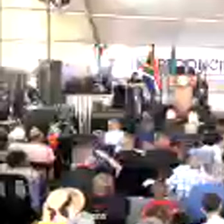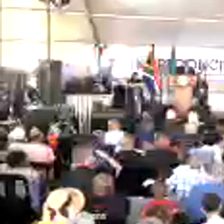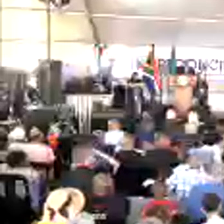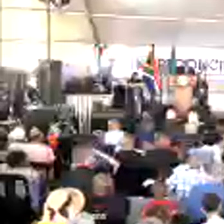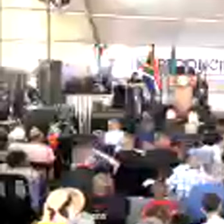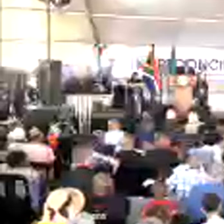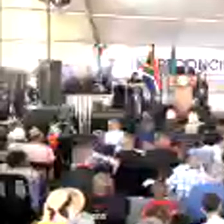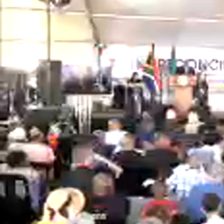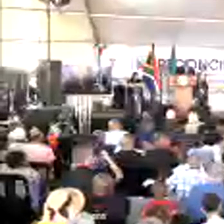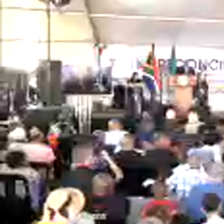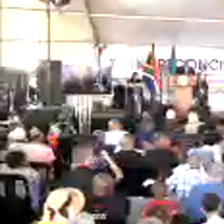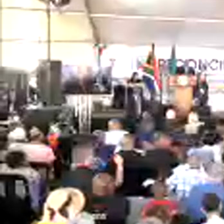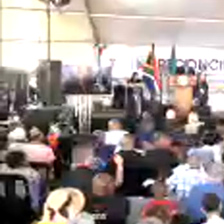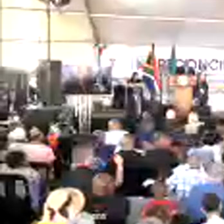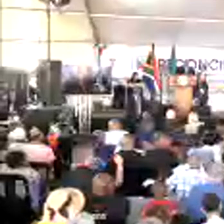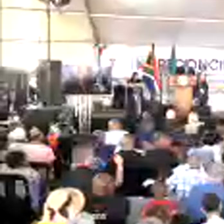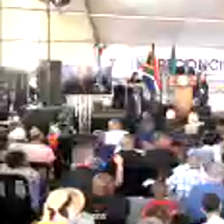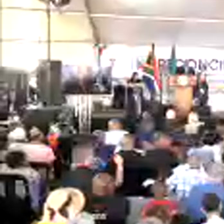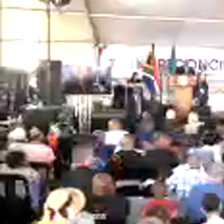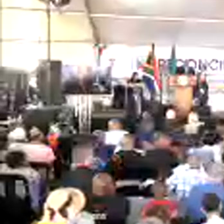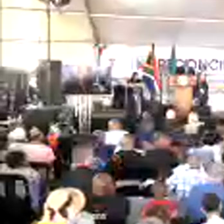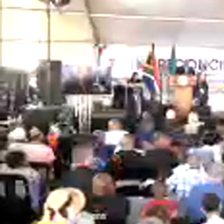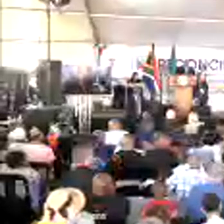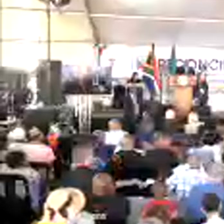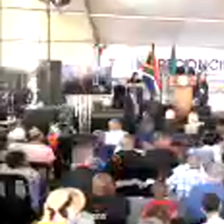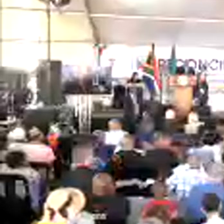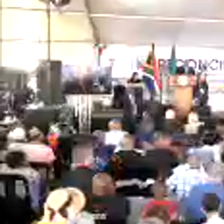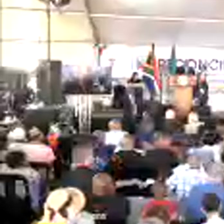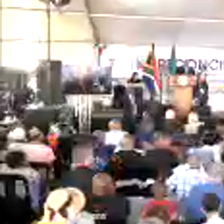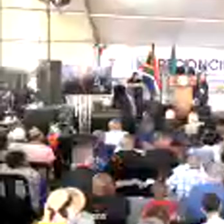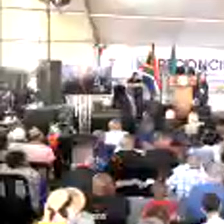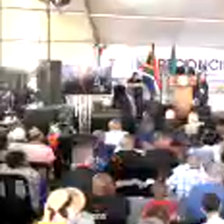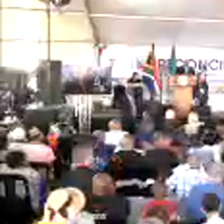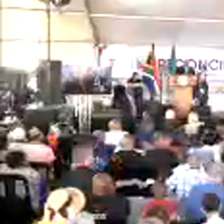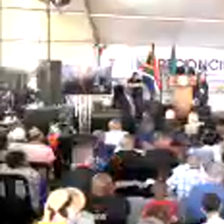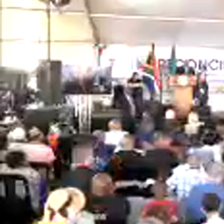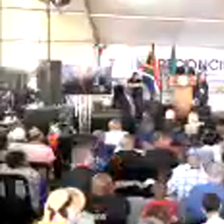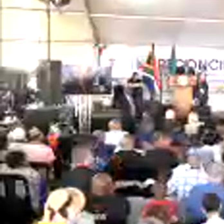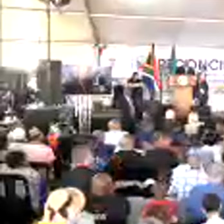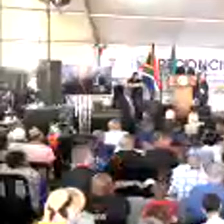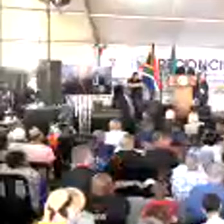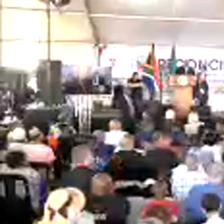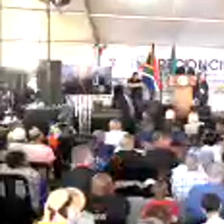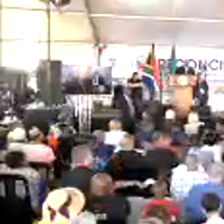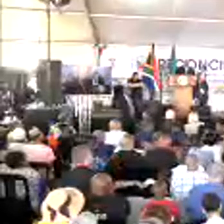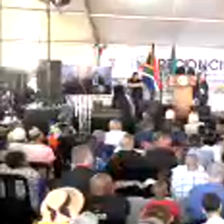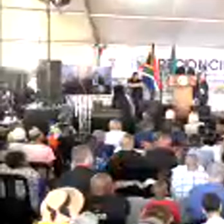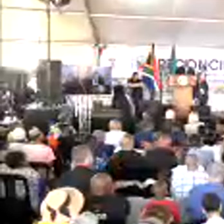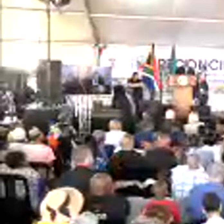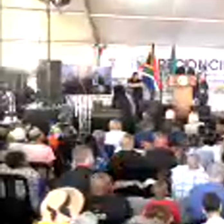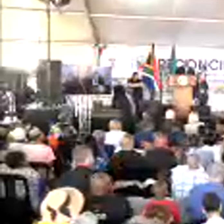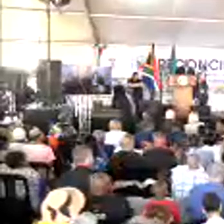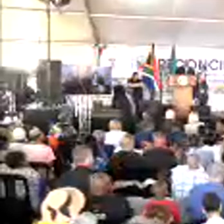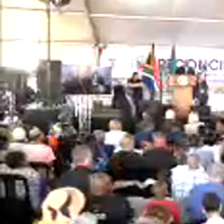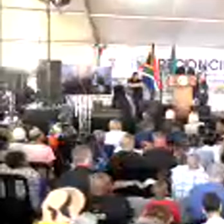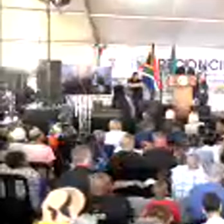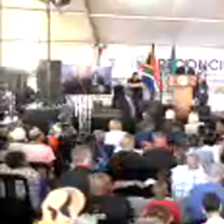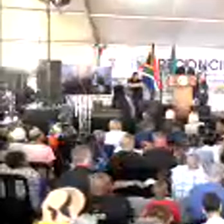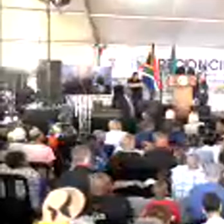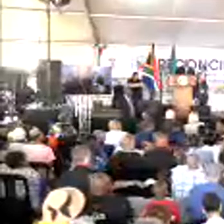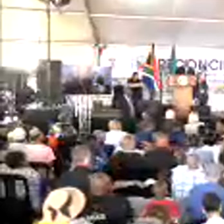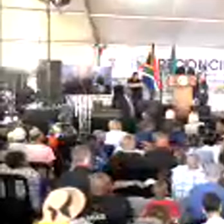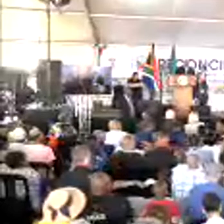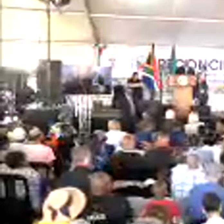Wat is van Matikama? Ons is nie lief vir die regering nie, ons is baie lief vir die regering. Ons